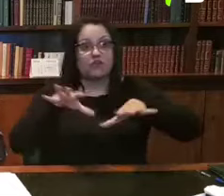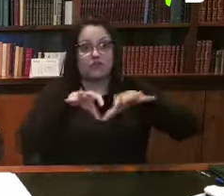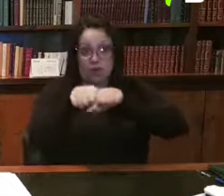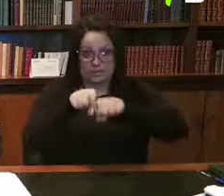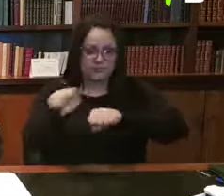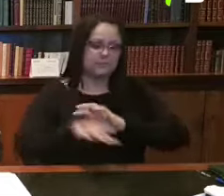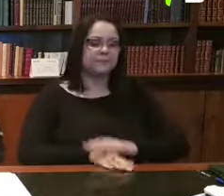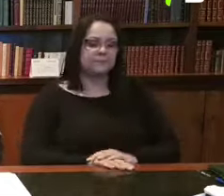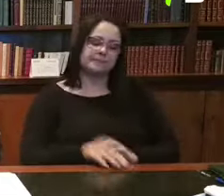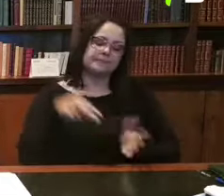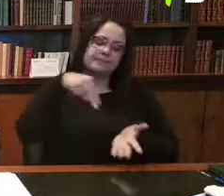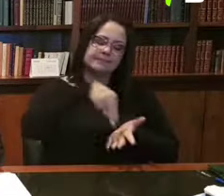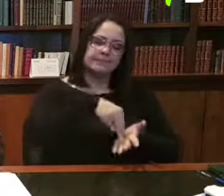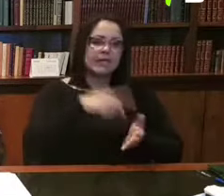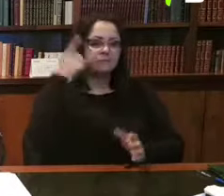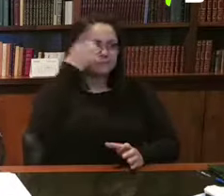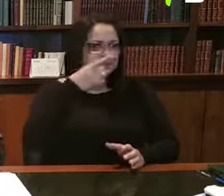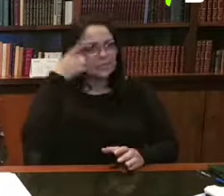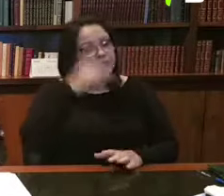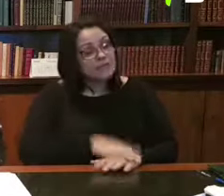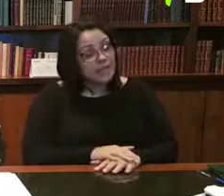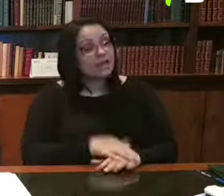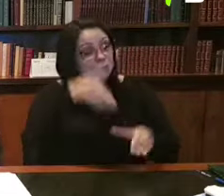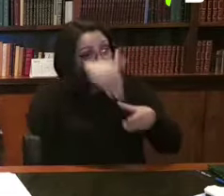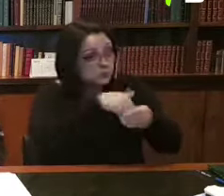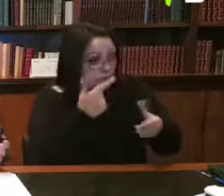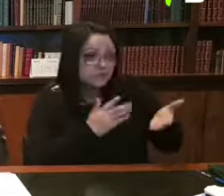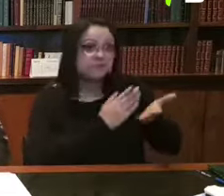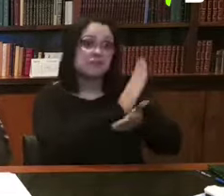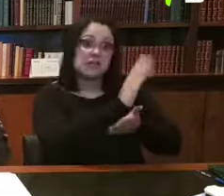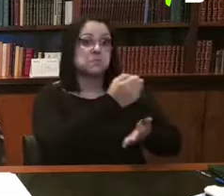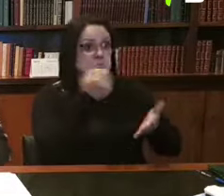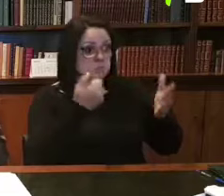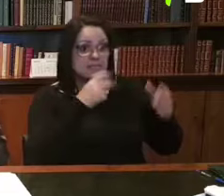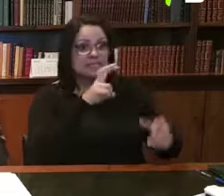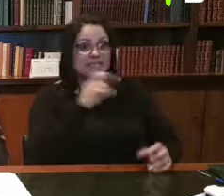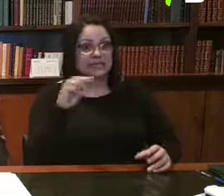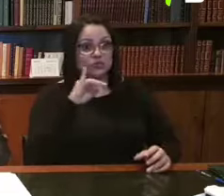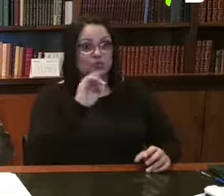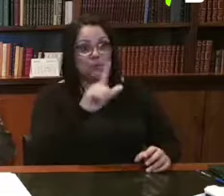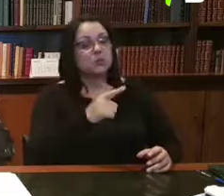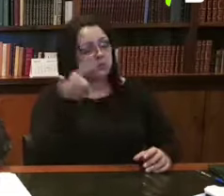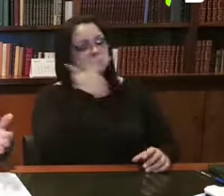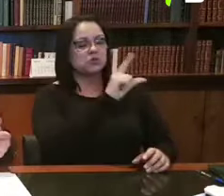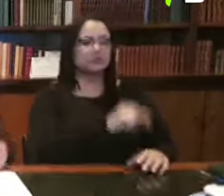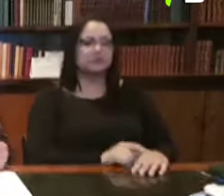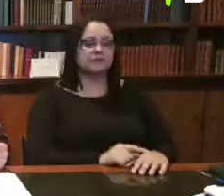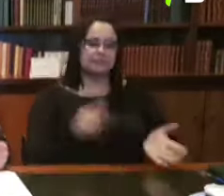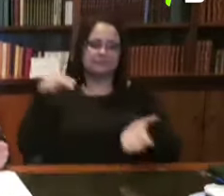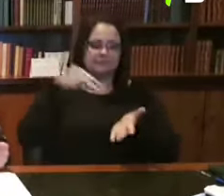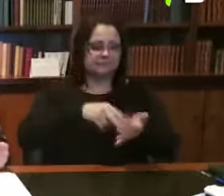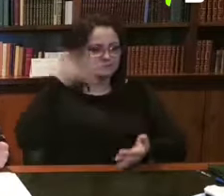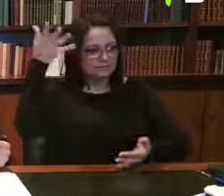2014 vai disso eu tava lá deputado já sei ler tá vendo né a votação muito grande quase 500 mil votos e me